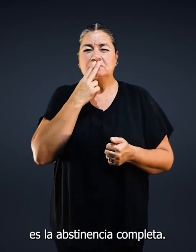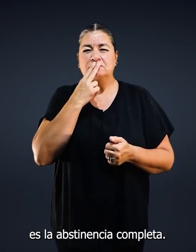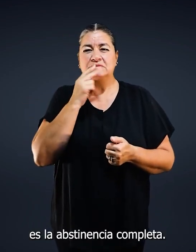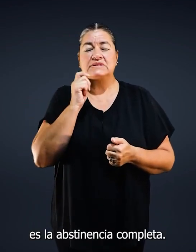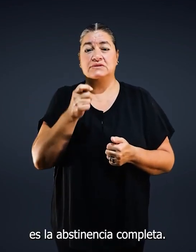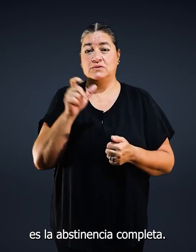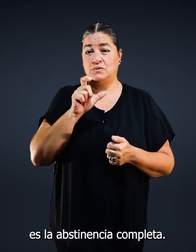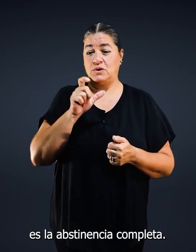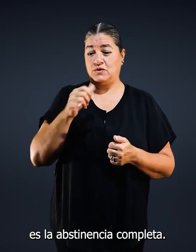abstinencia completa.